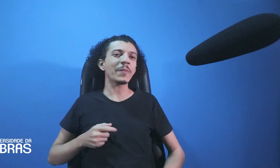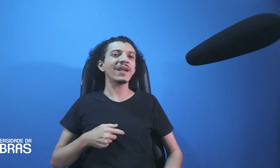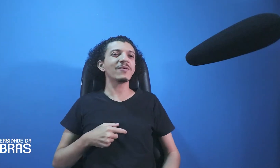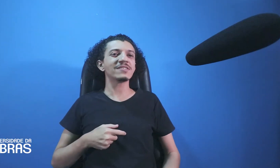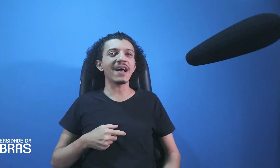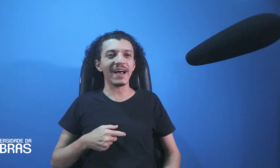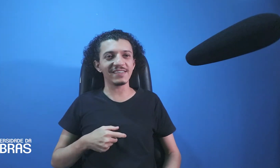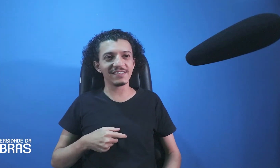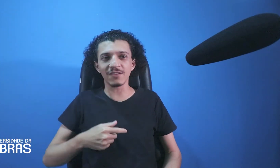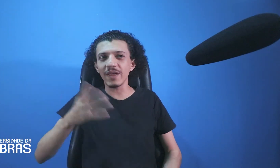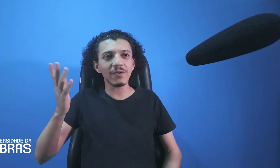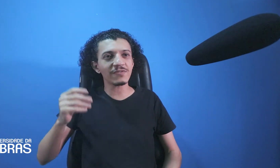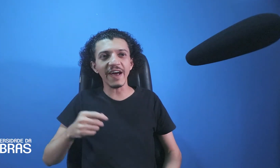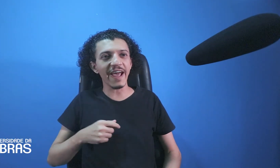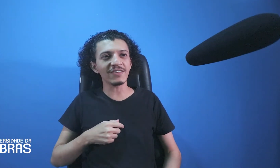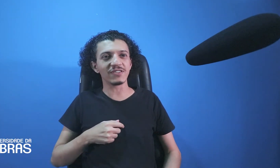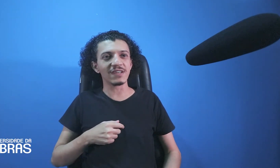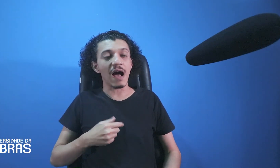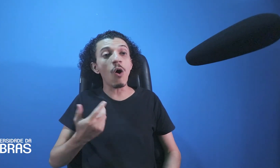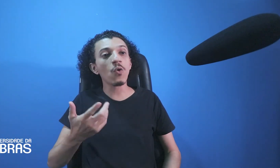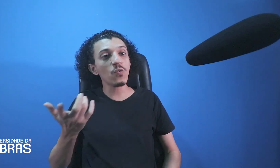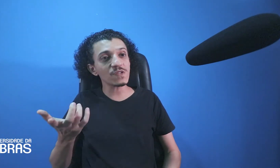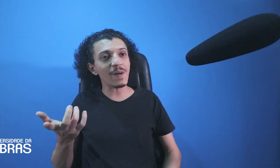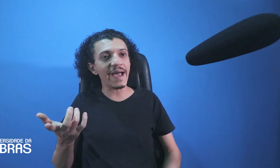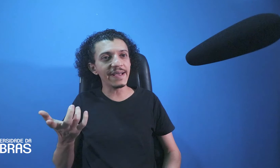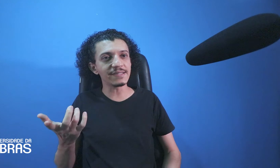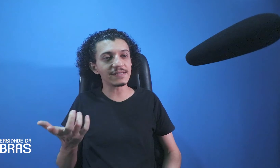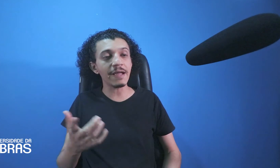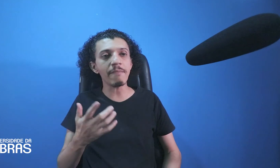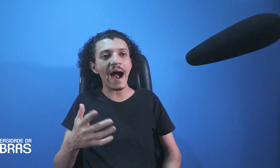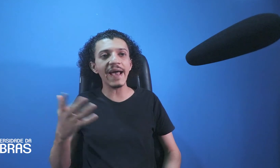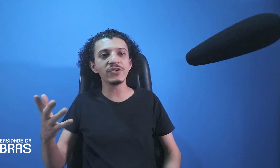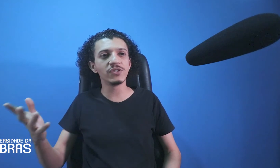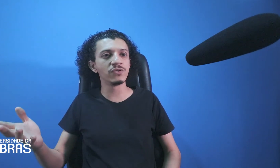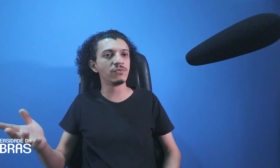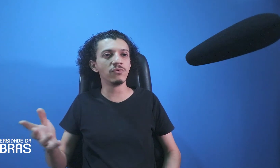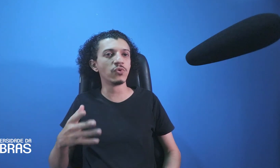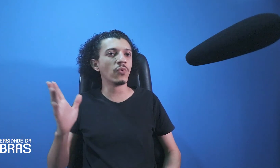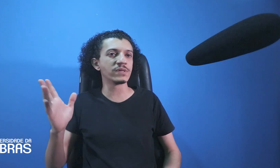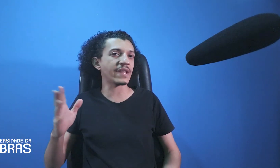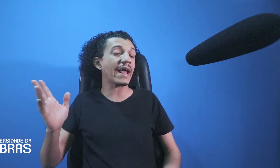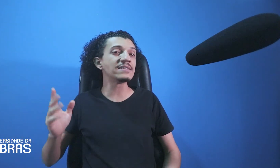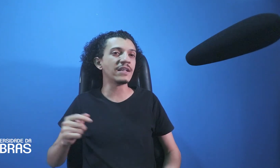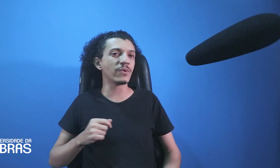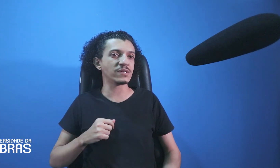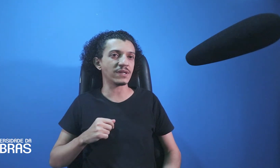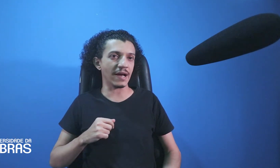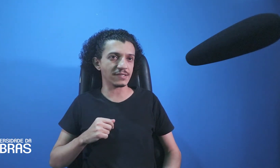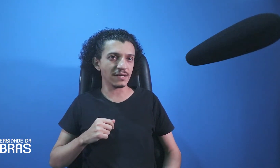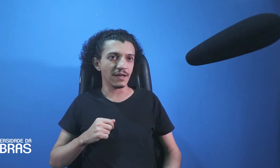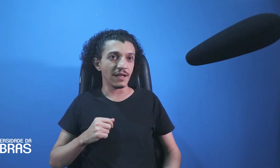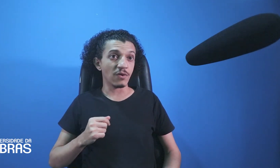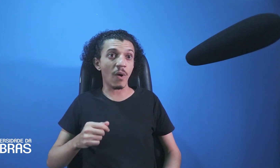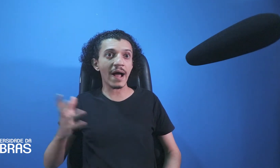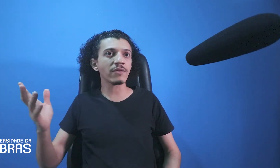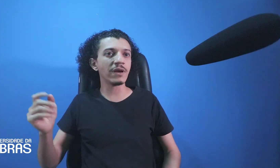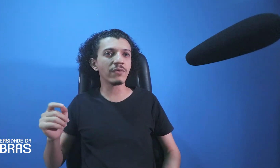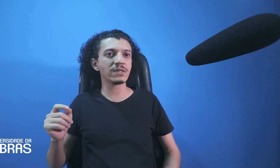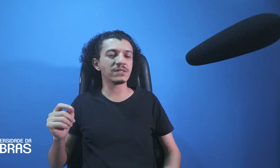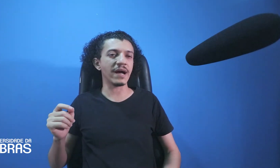língua de sinais, e são línguas diferentes. Alguns países têm mais de 2, 3 línguas de sinais, 4 línguas de sinais,